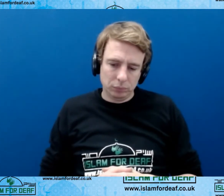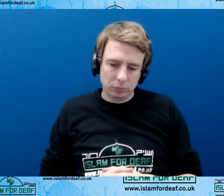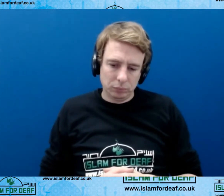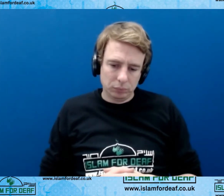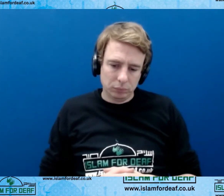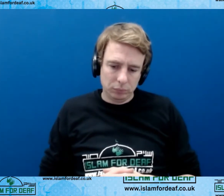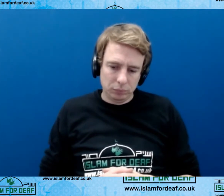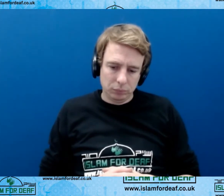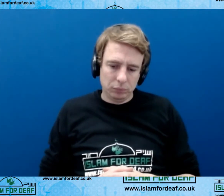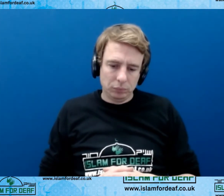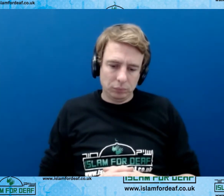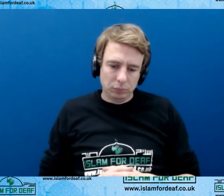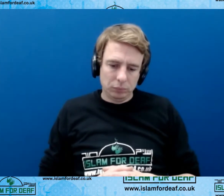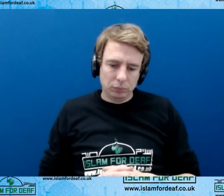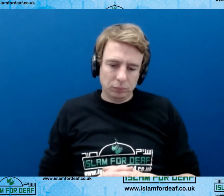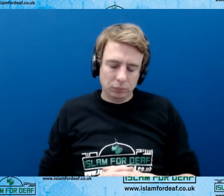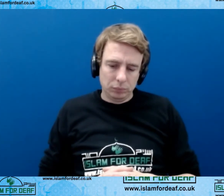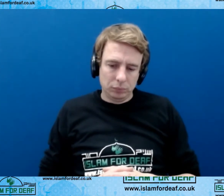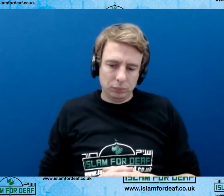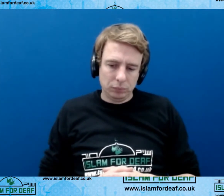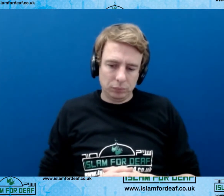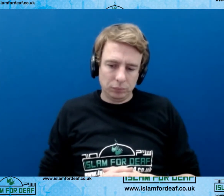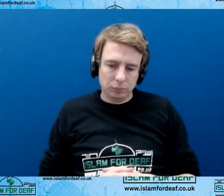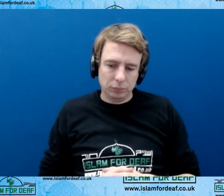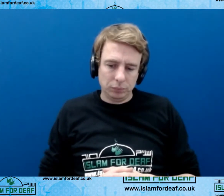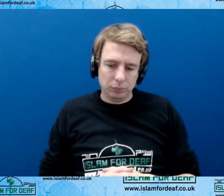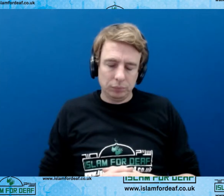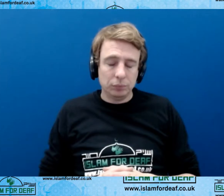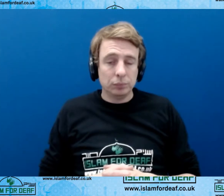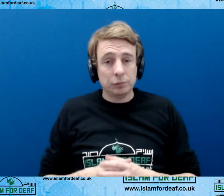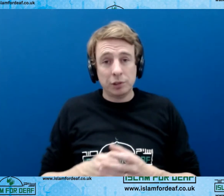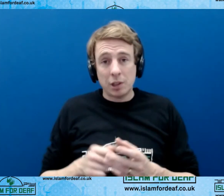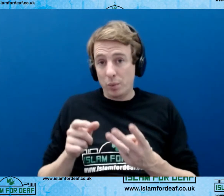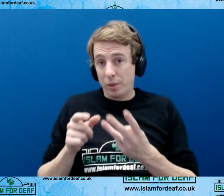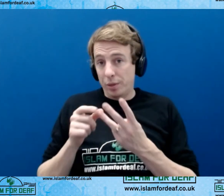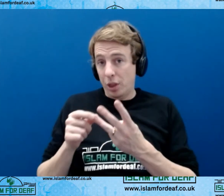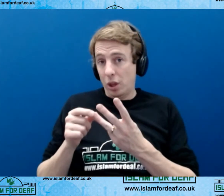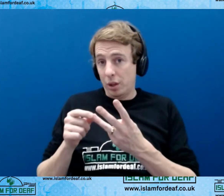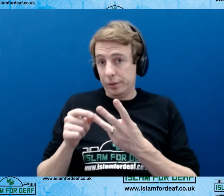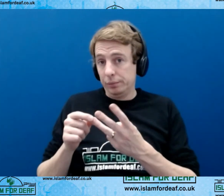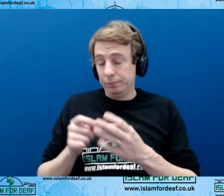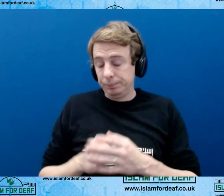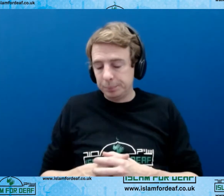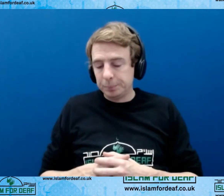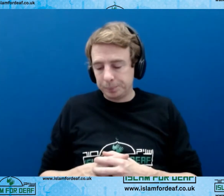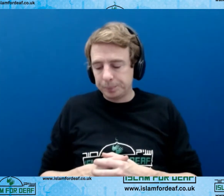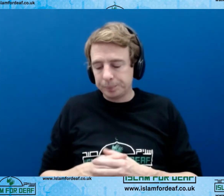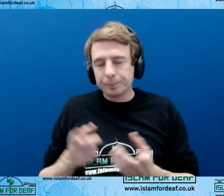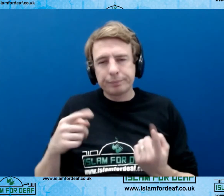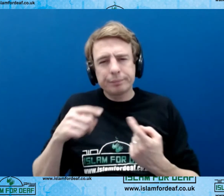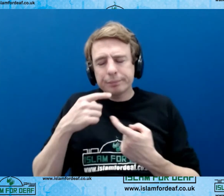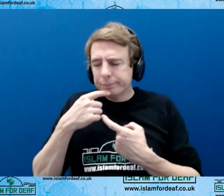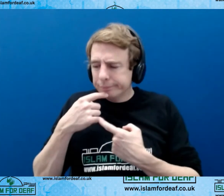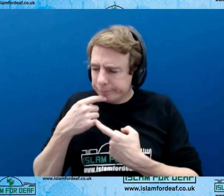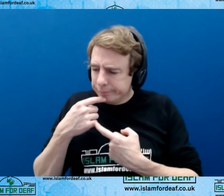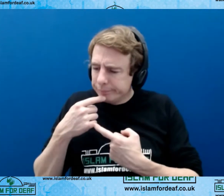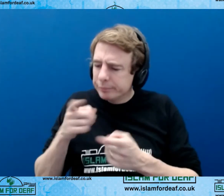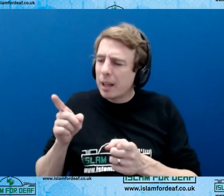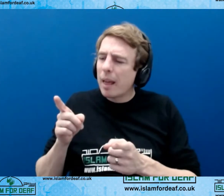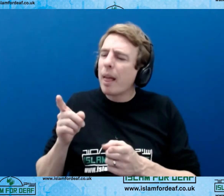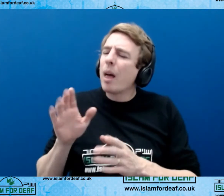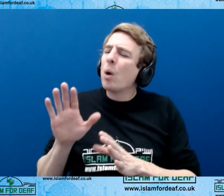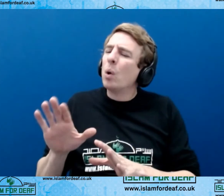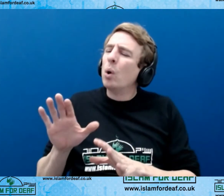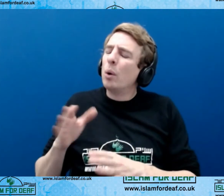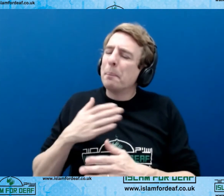والاستمساك به. Thirdly, they recommend one another to patience upon sufferings and harms, etc.